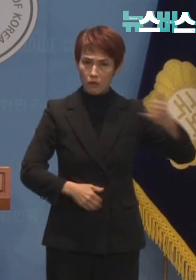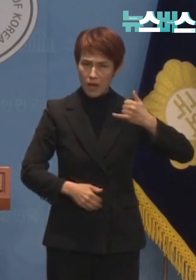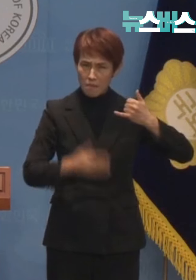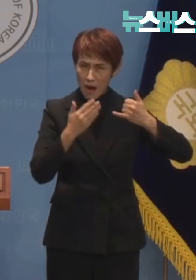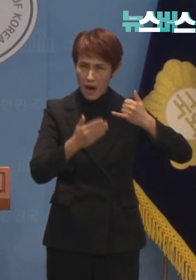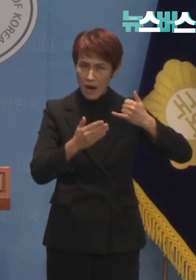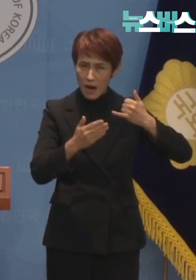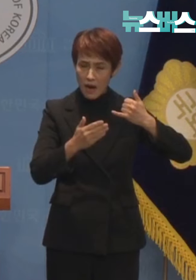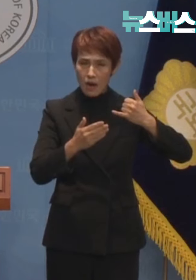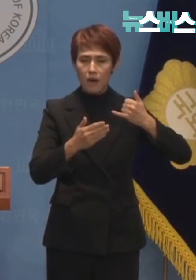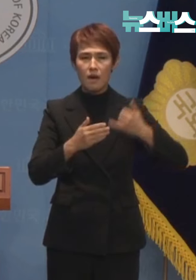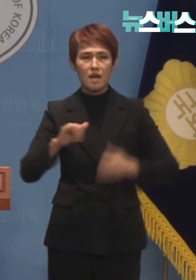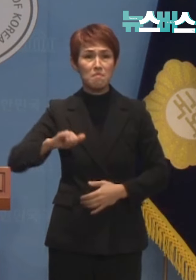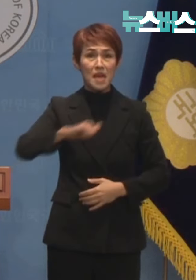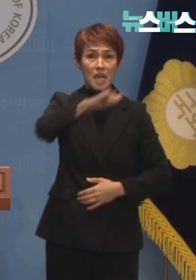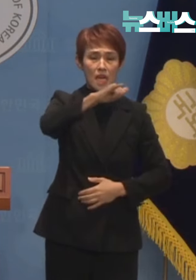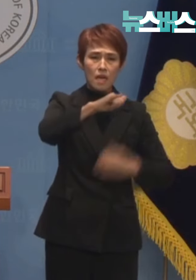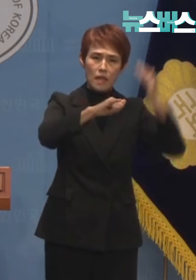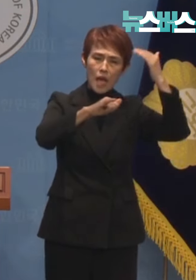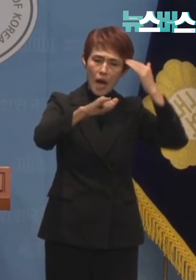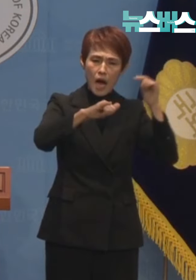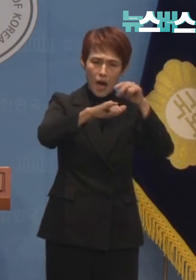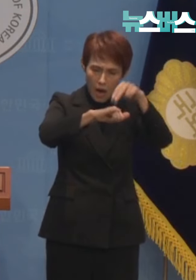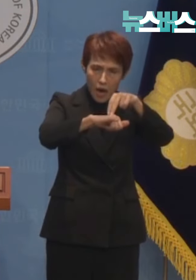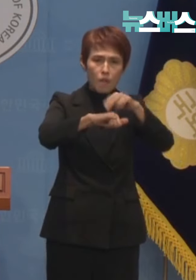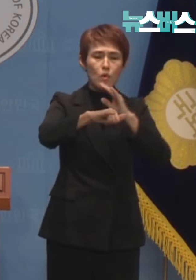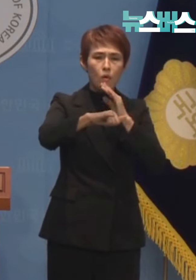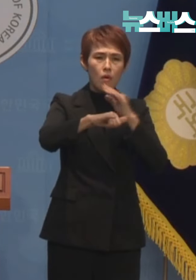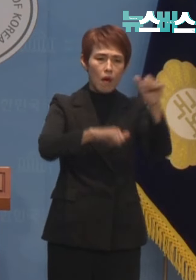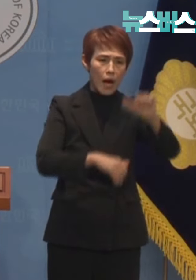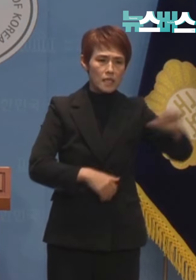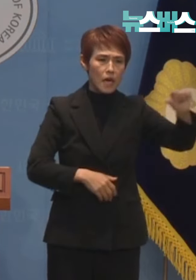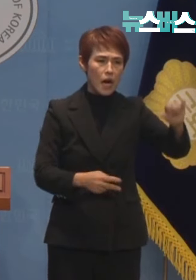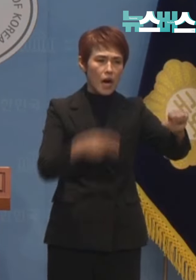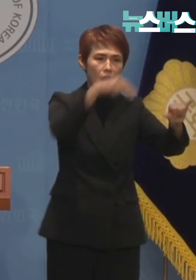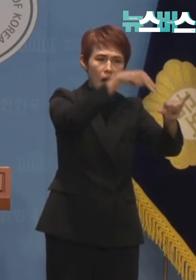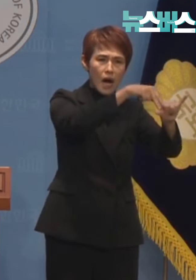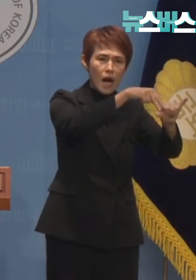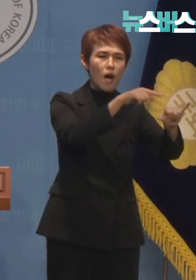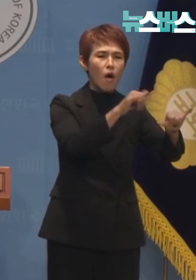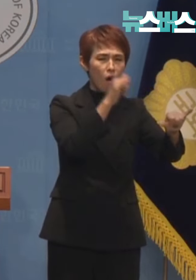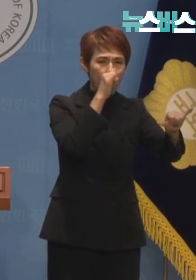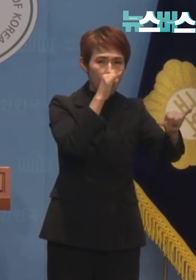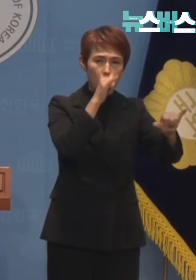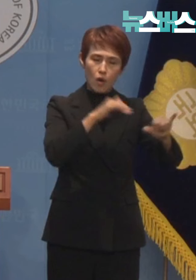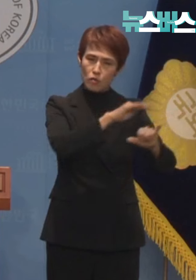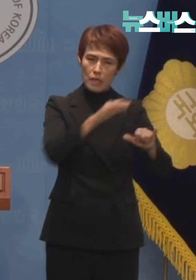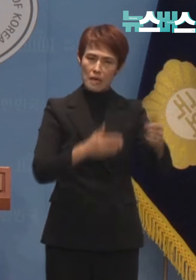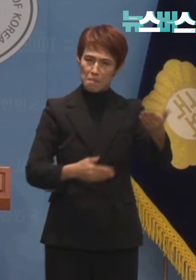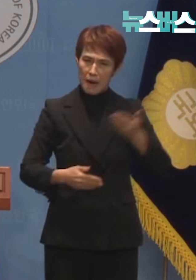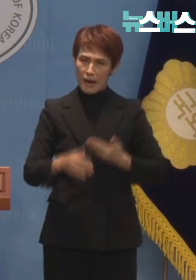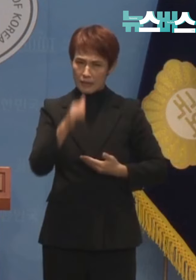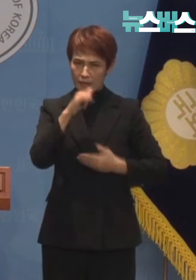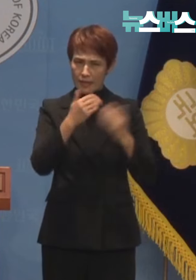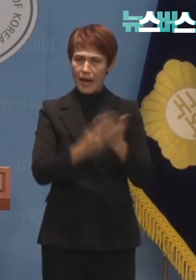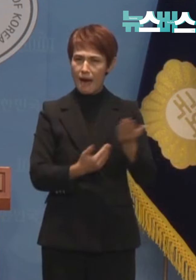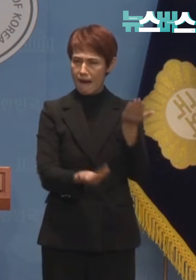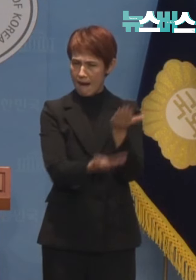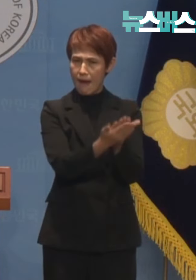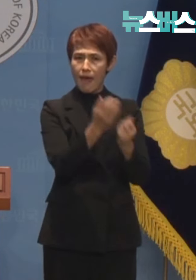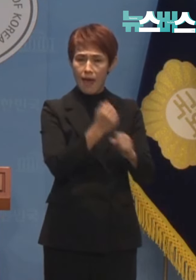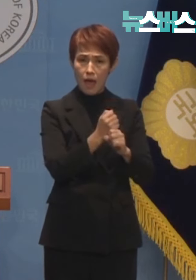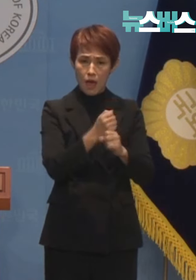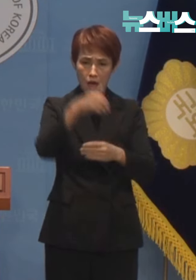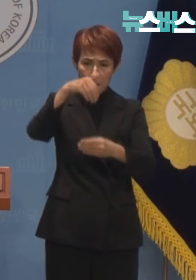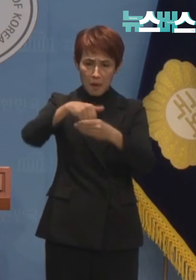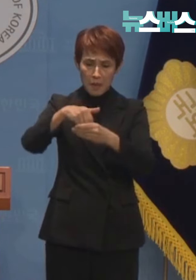받겠나? 비행기가 대한항공 타야 하는데 아시아나 탄 놈도 막 우리한테 받은 놈도 다 올려.